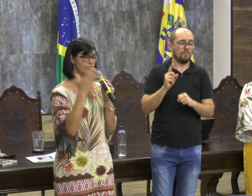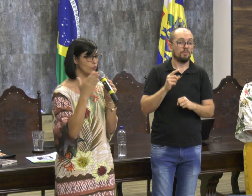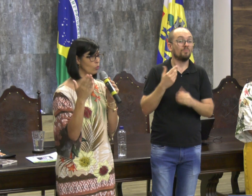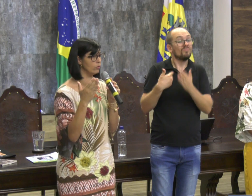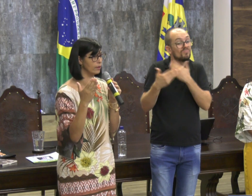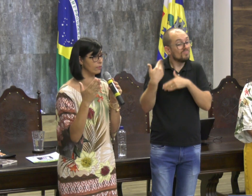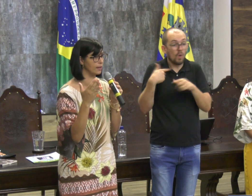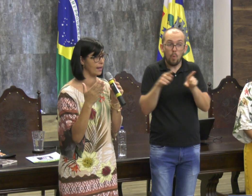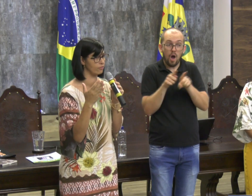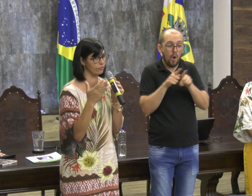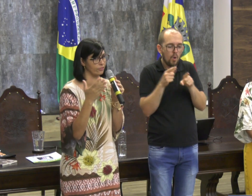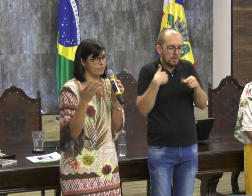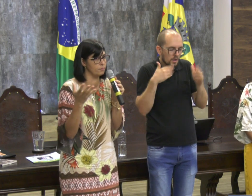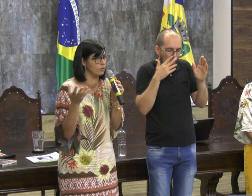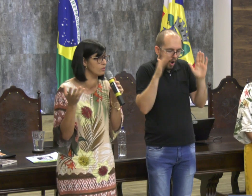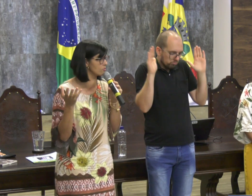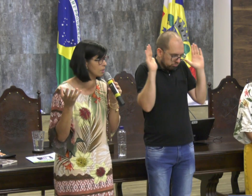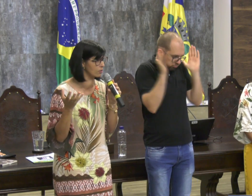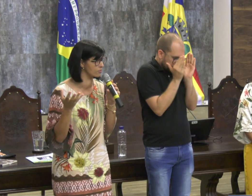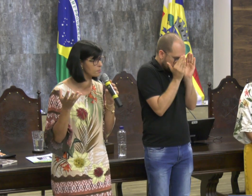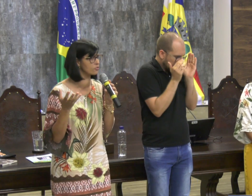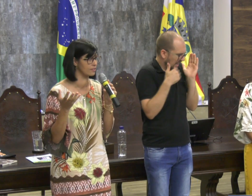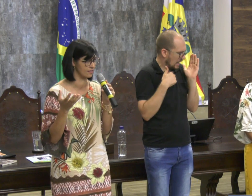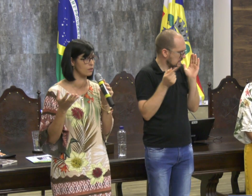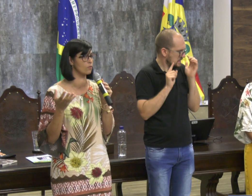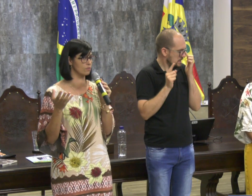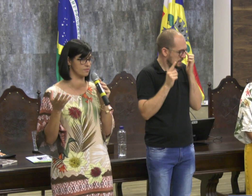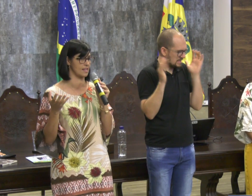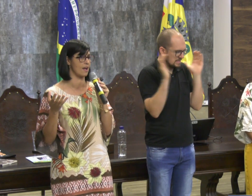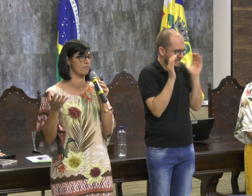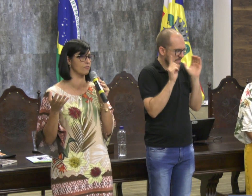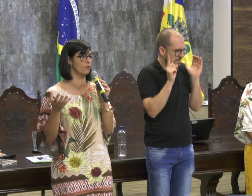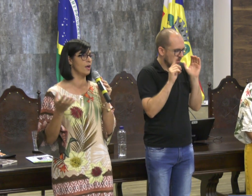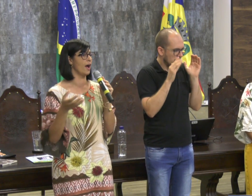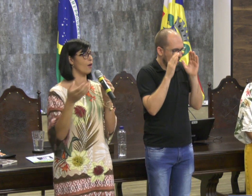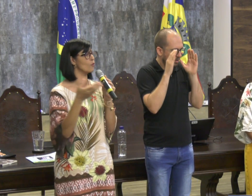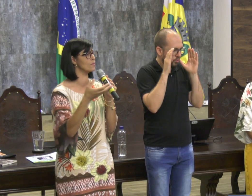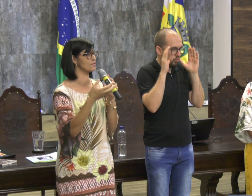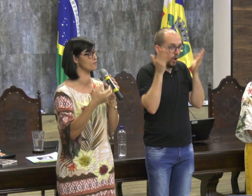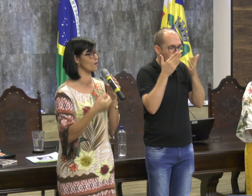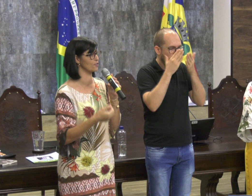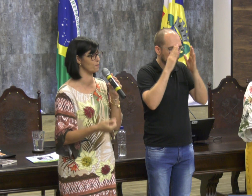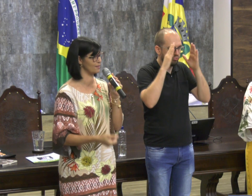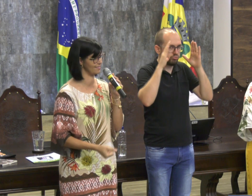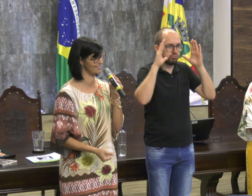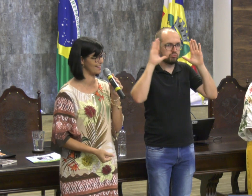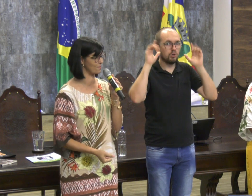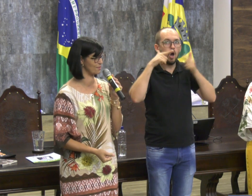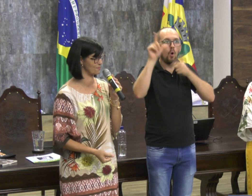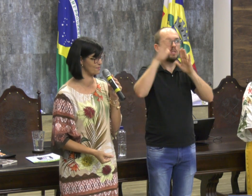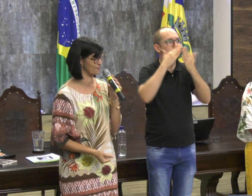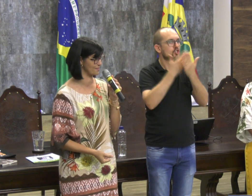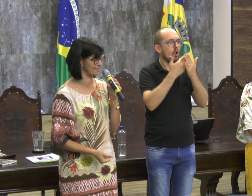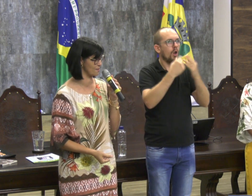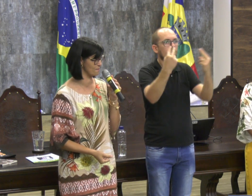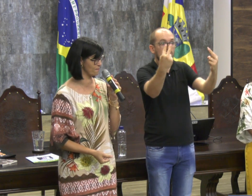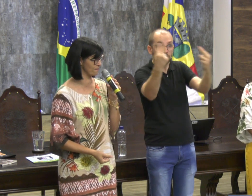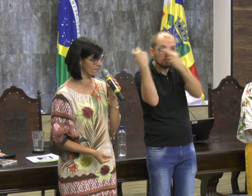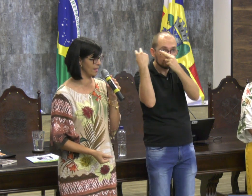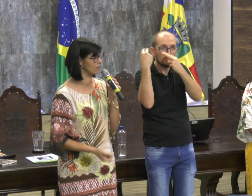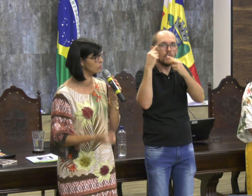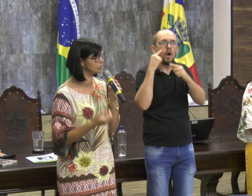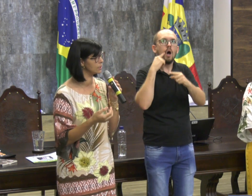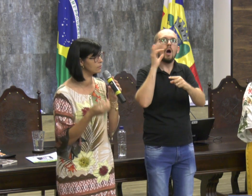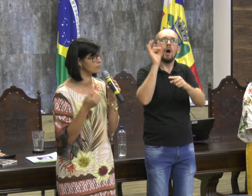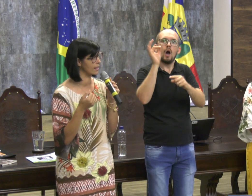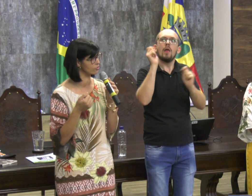estava escuro, eu olhava e eu falava, meu Deus, o que nós vamos fazer com o Gustavo? Algumas escolas podem estar na mesma situação.